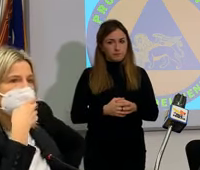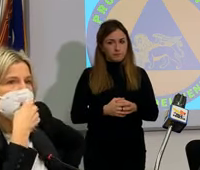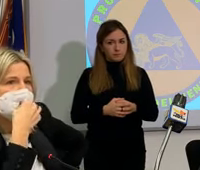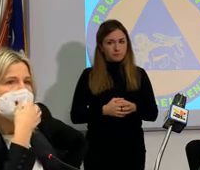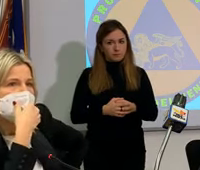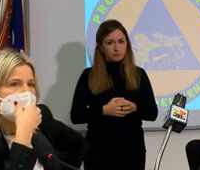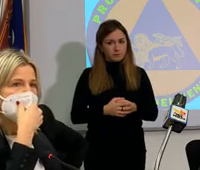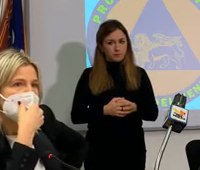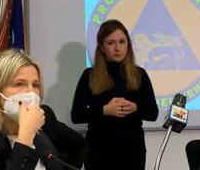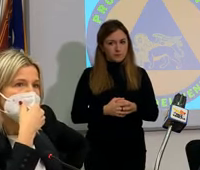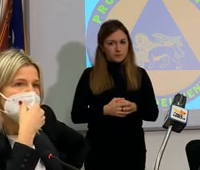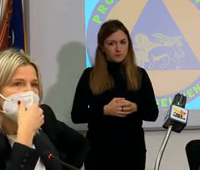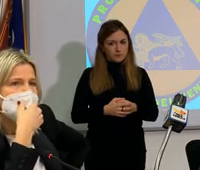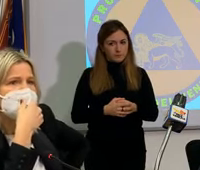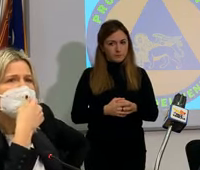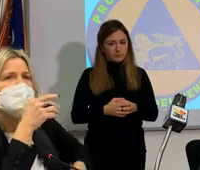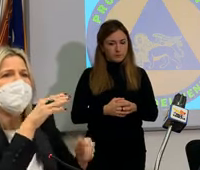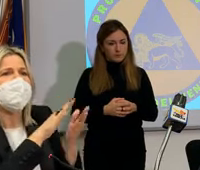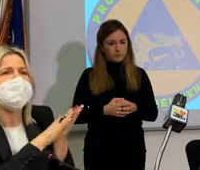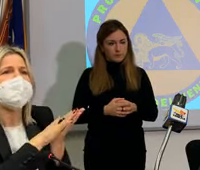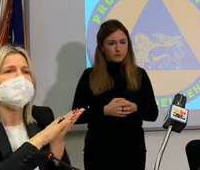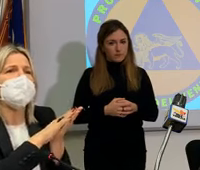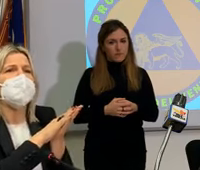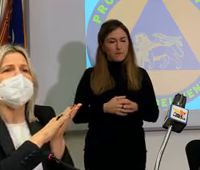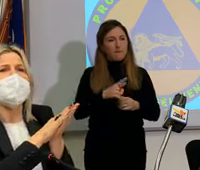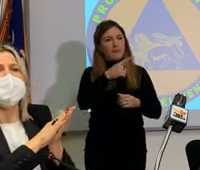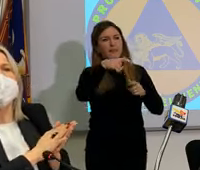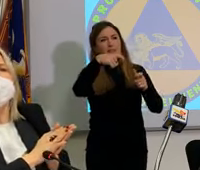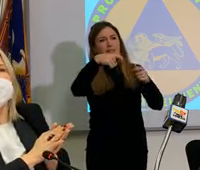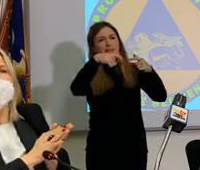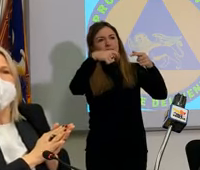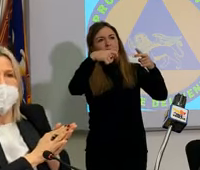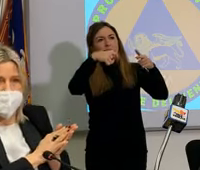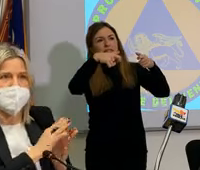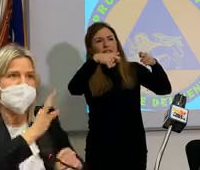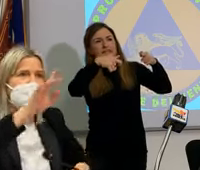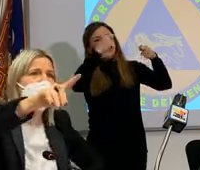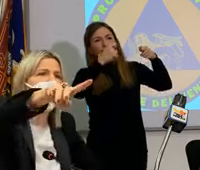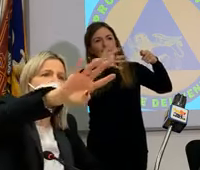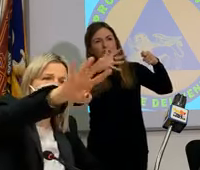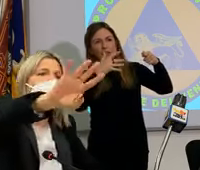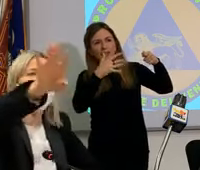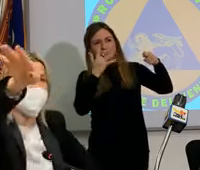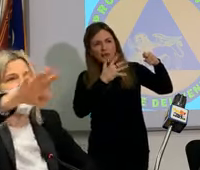sì possiamo la prima l'andamento che è evidente che l'andamento